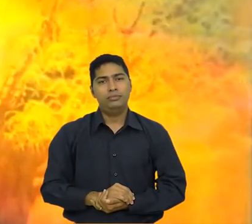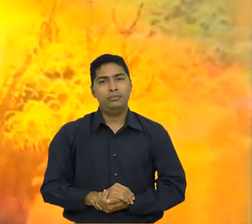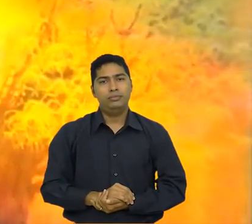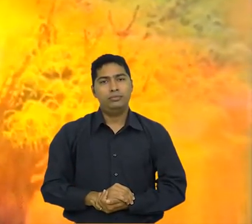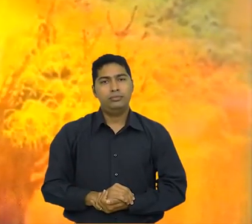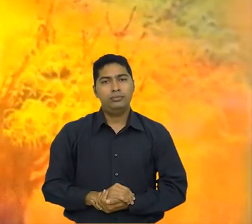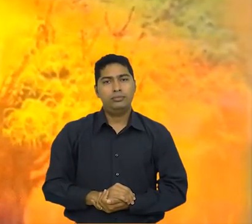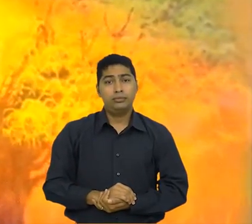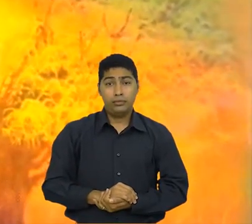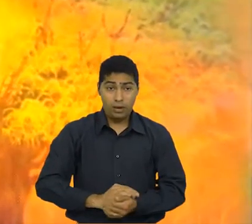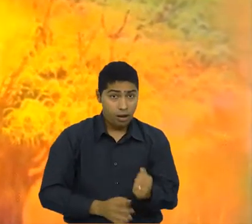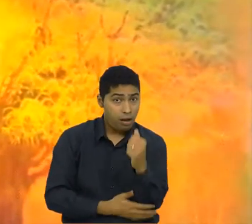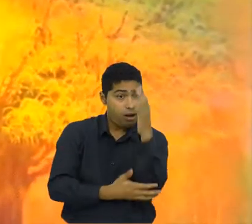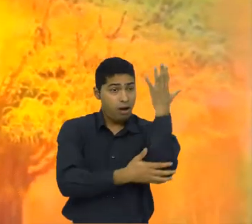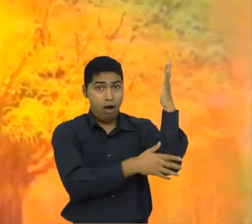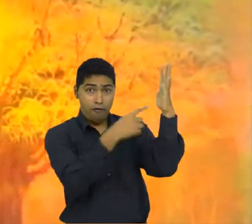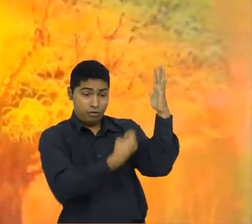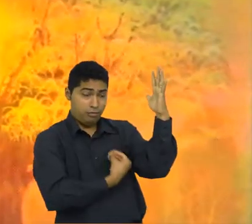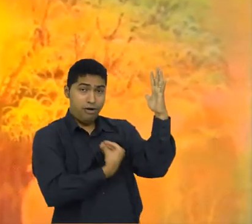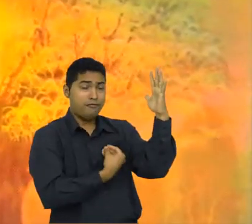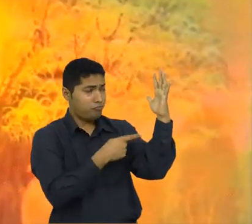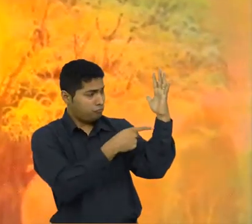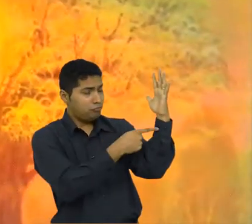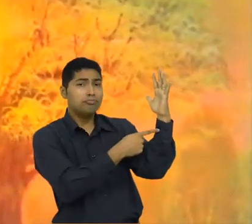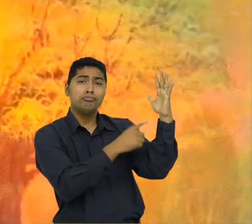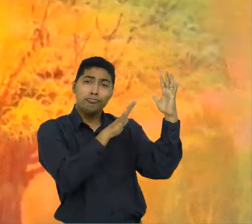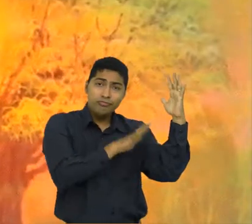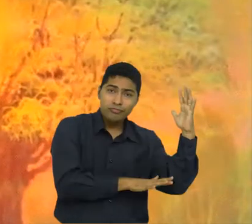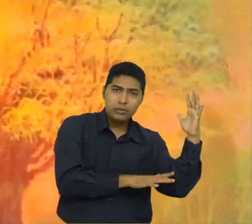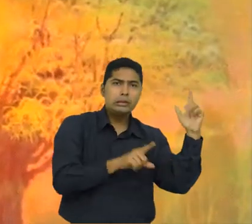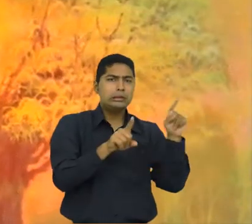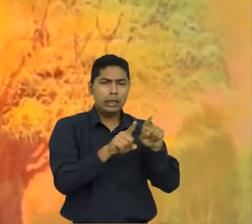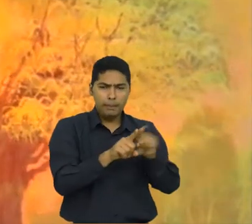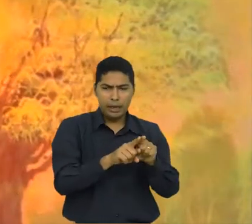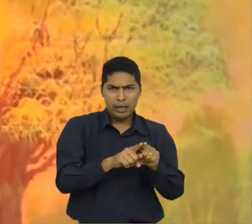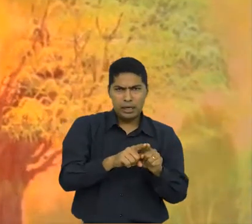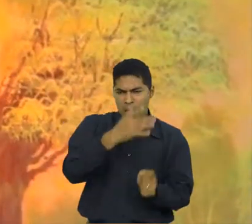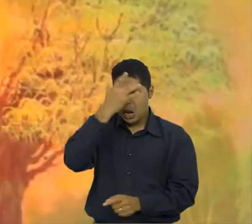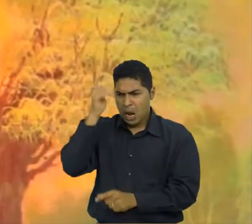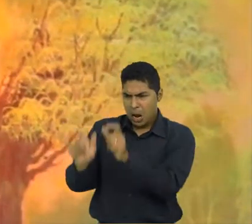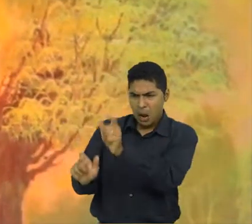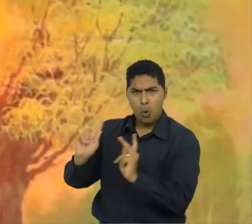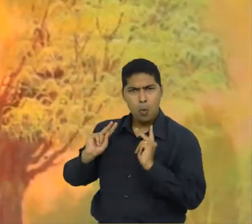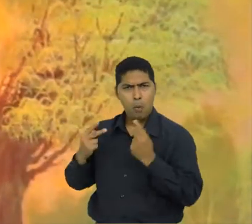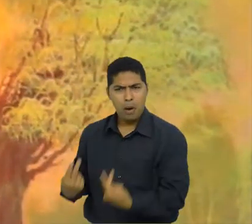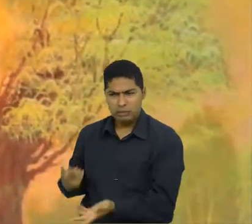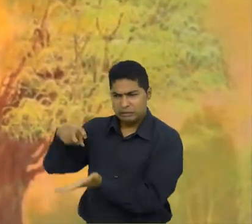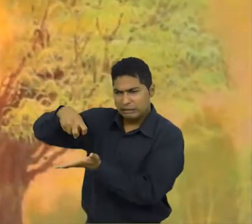A árvore da vida estará lá, e a maldição colocada sobre os seres humanos desaparecerá.